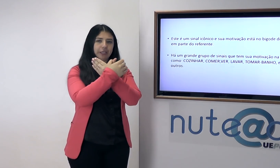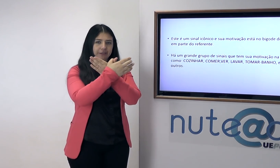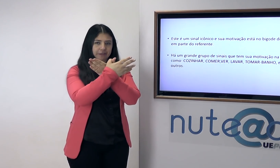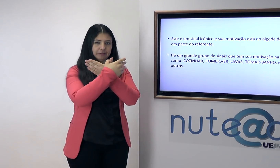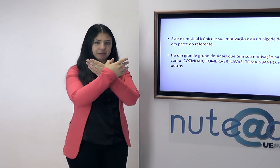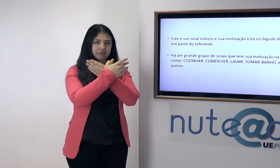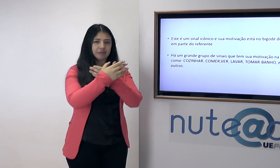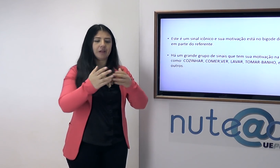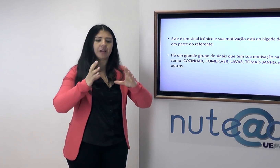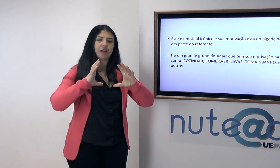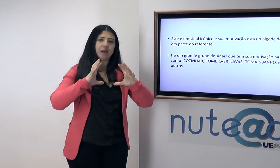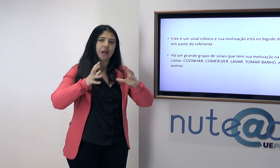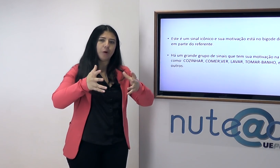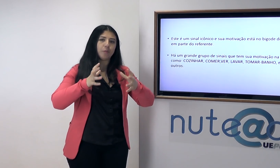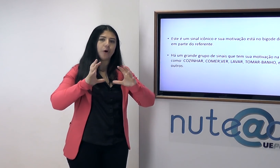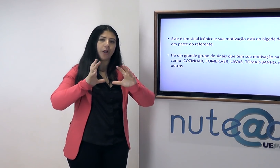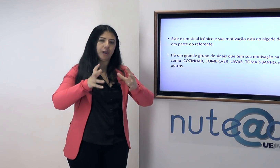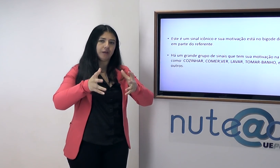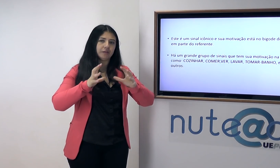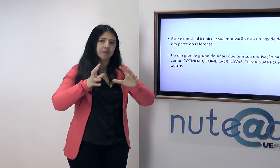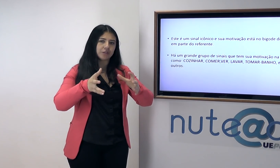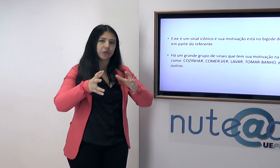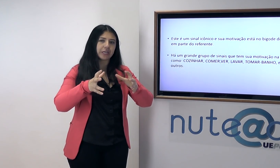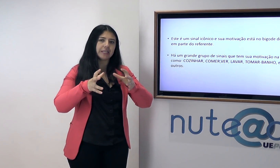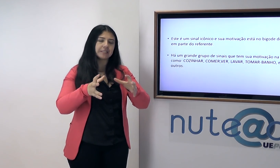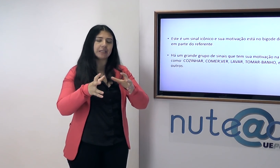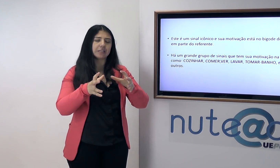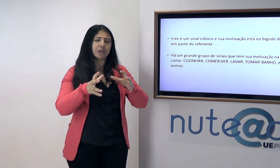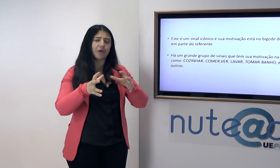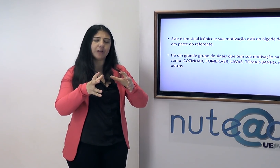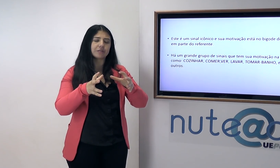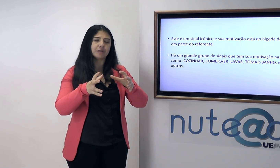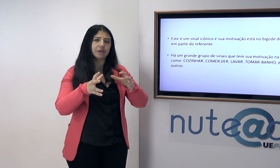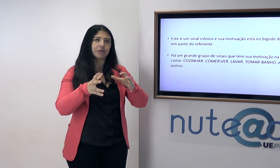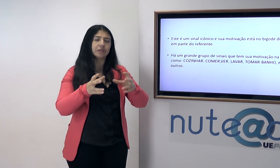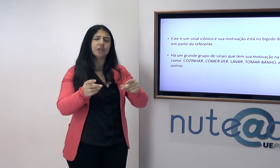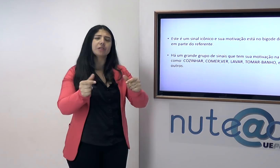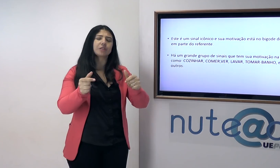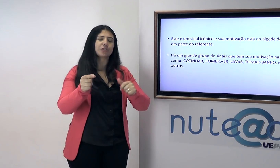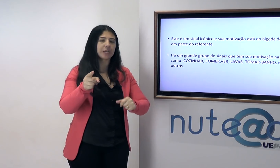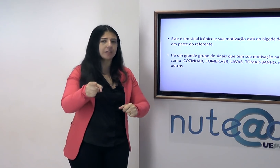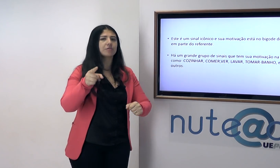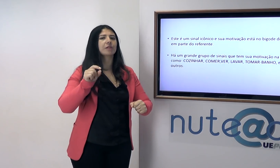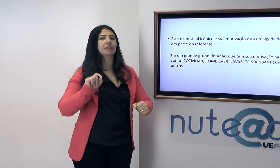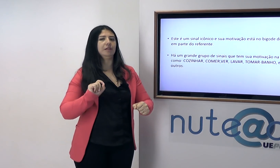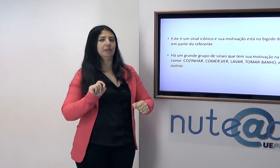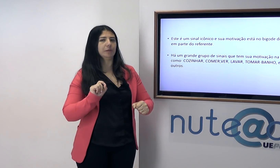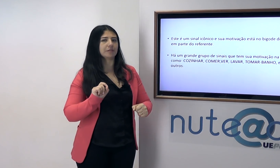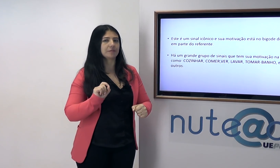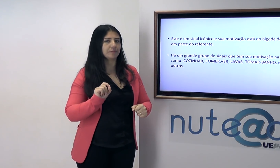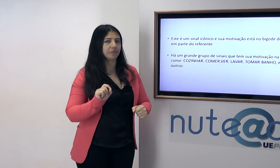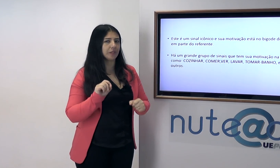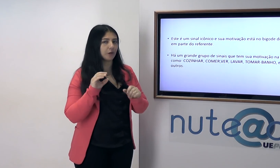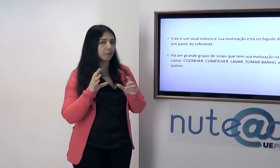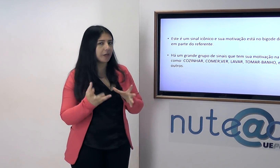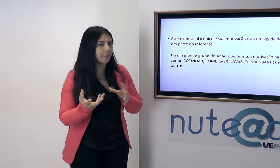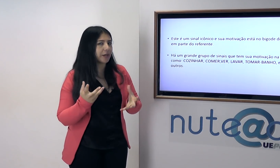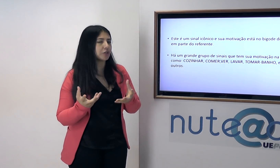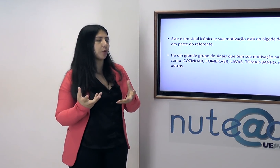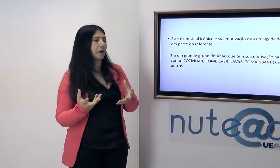borboleta, bola. São aqueles sinais que eu olho assim e nossa, eu acho que é isso daqui em Libras. Eu me remete a alguma